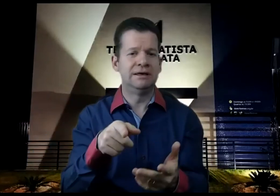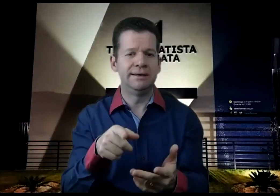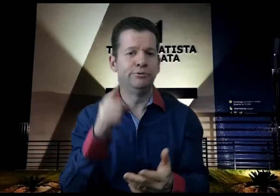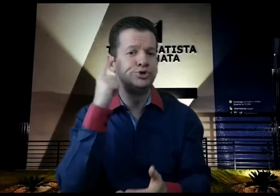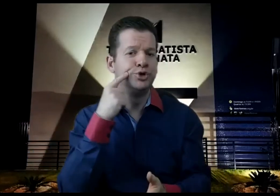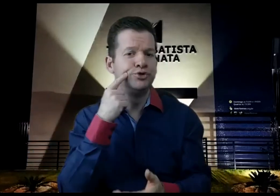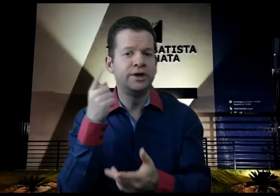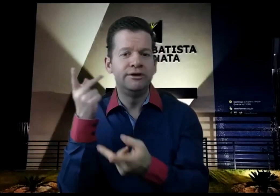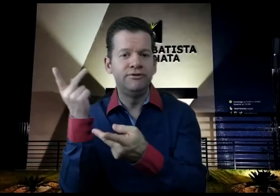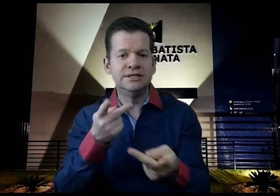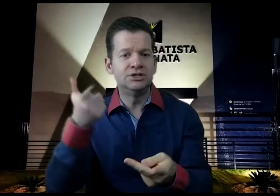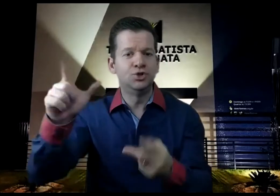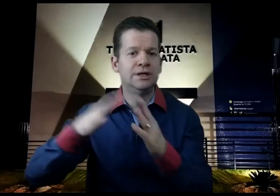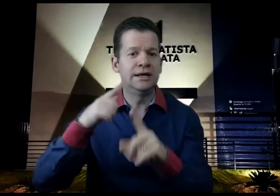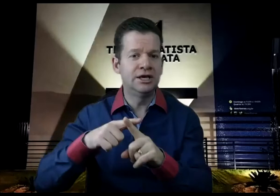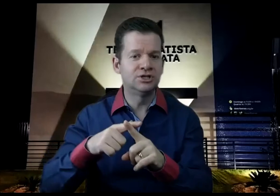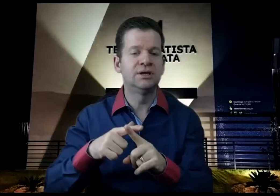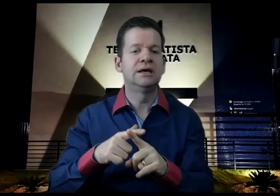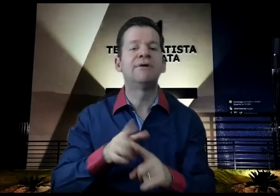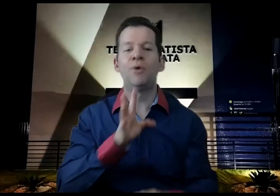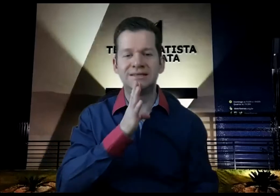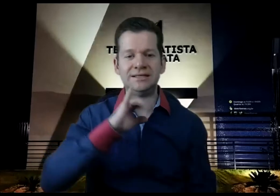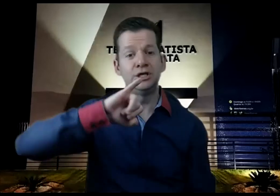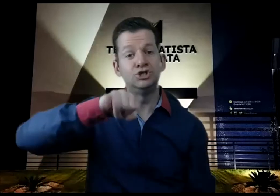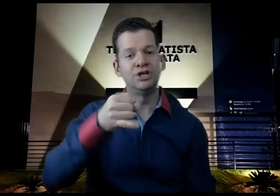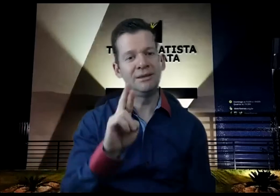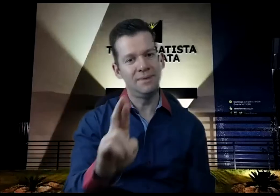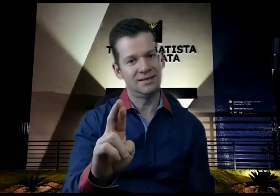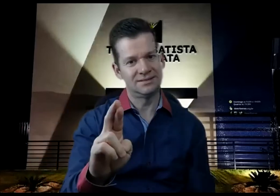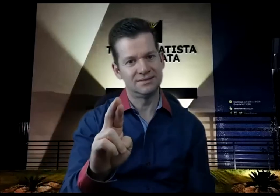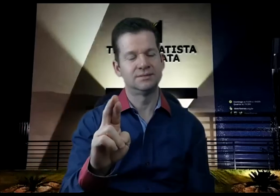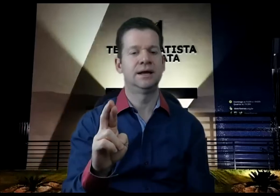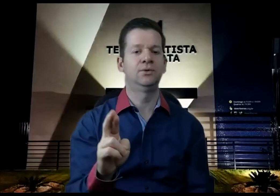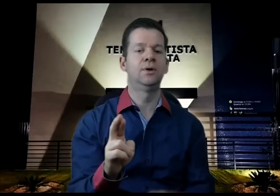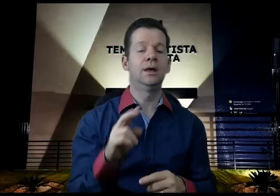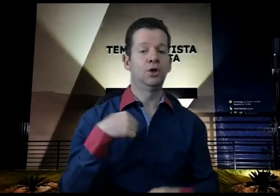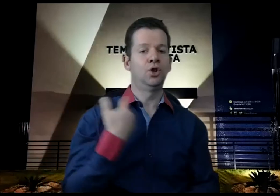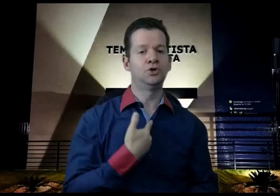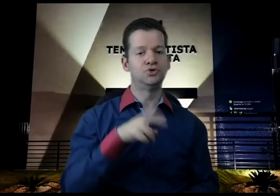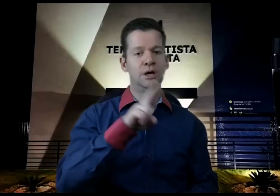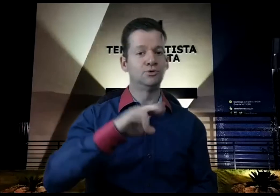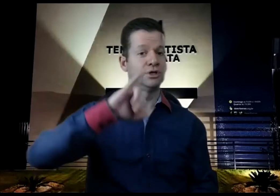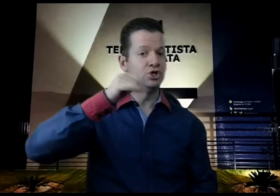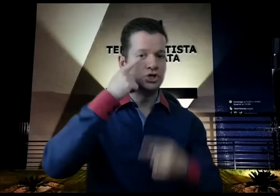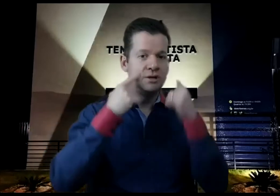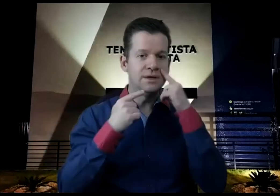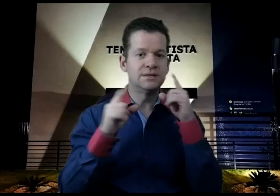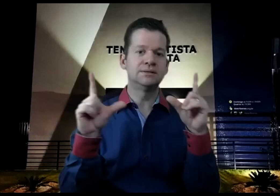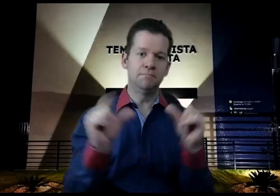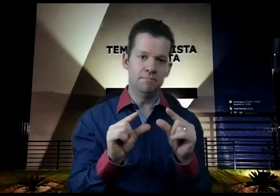um surdo visita de outra igreja, vai conhecer Jeremias, certo? nós usamos Jeremias